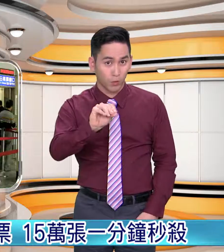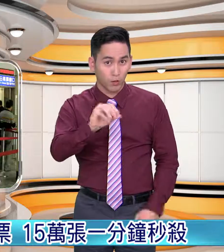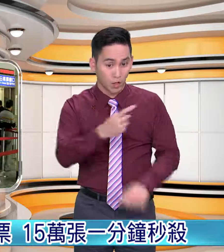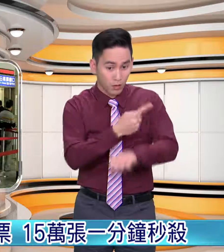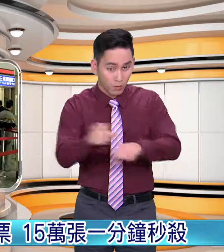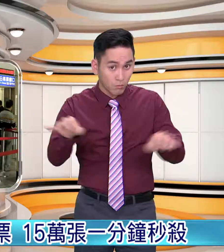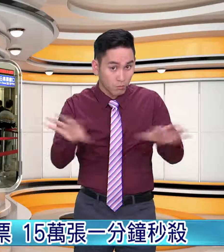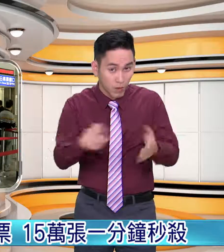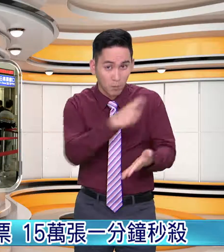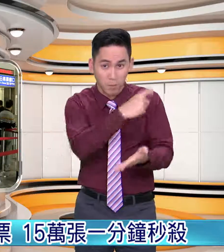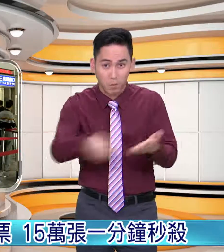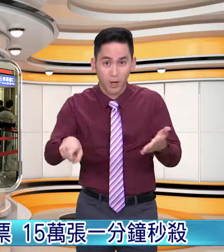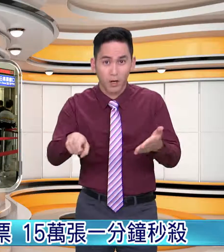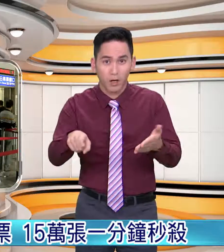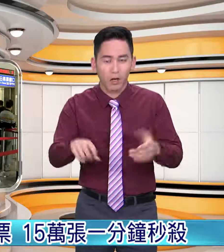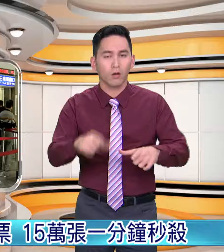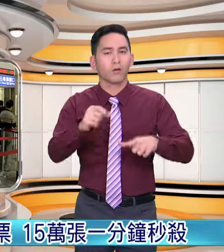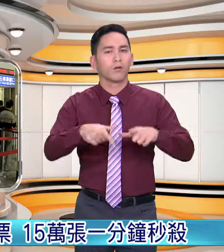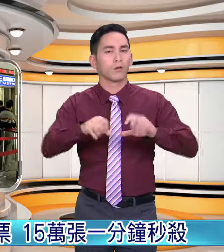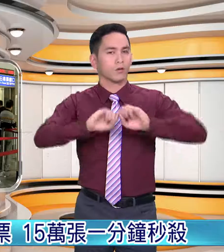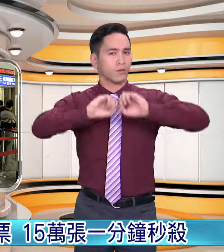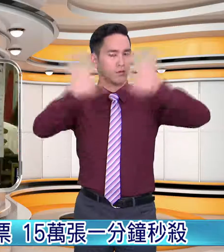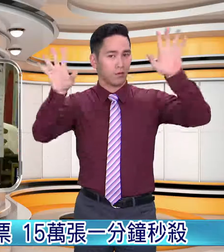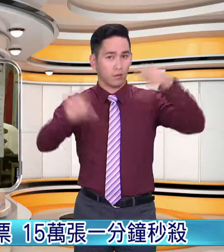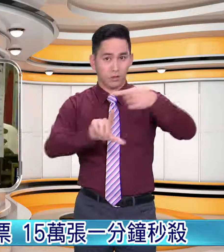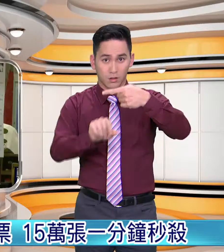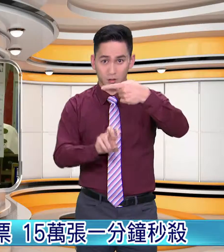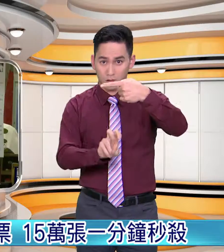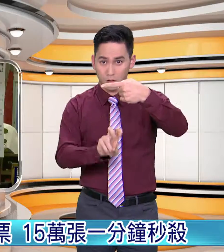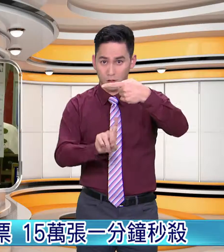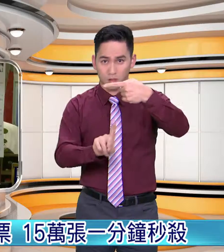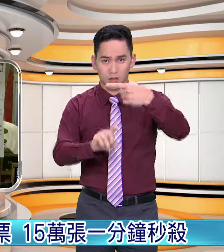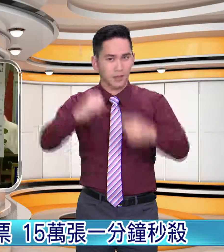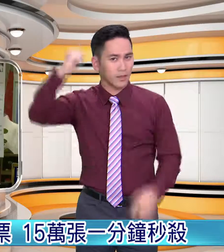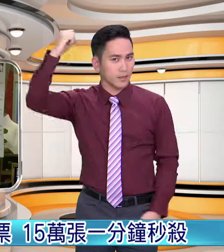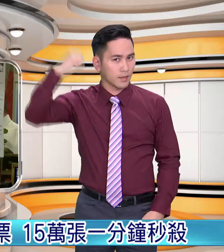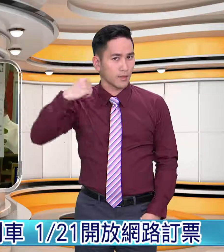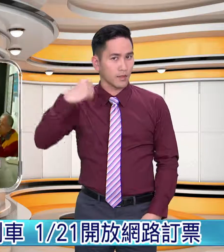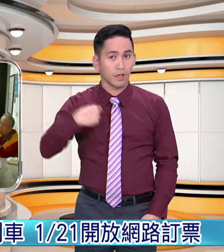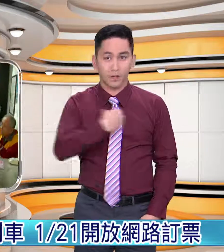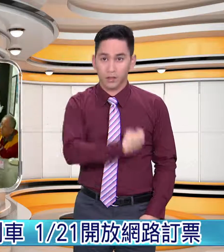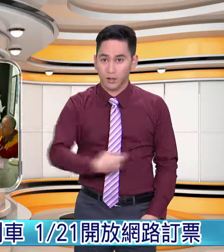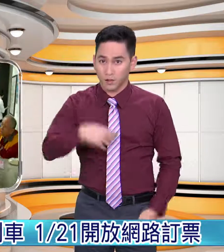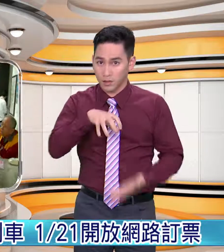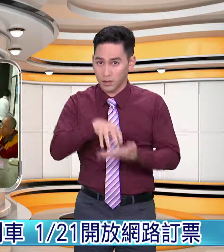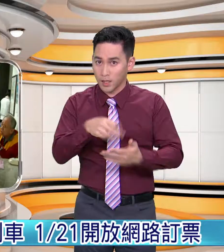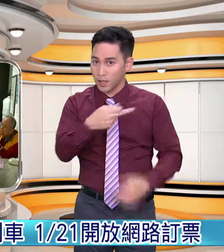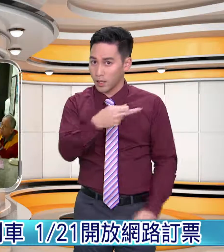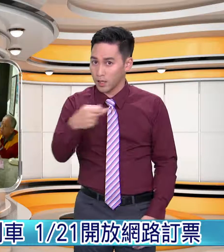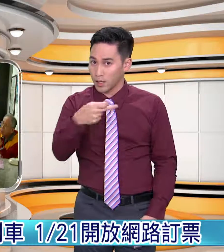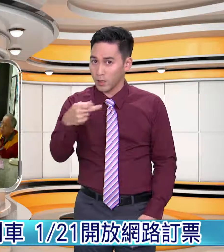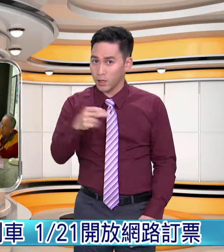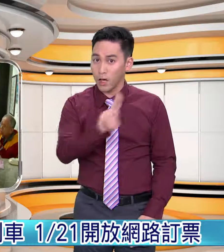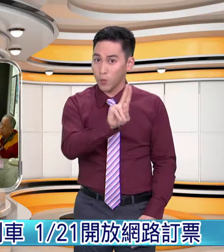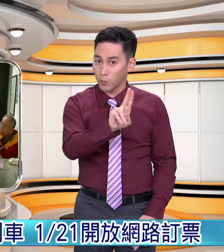掉150,000张。不过台铁在1月21号的早上还会开放实名制火车